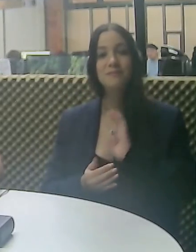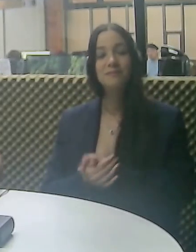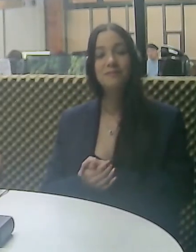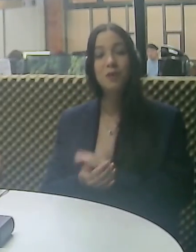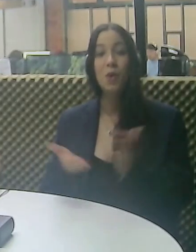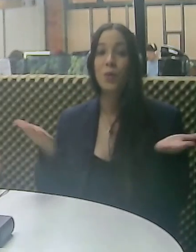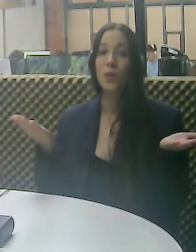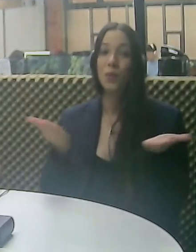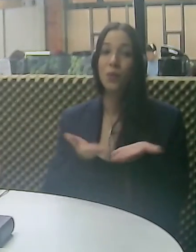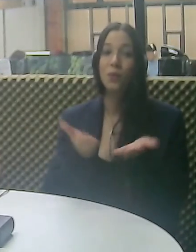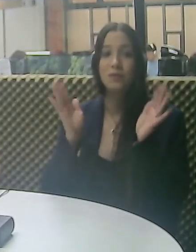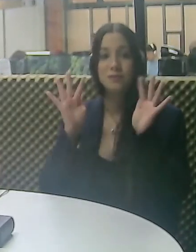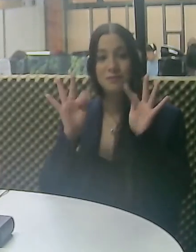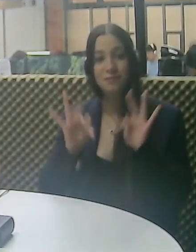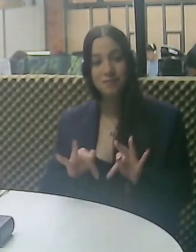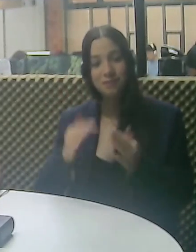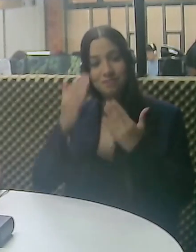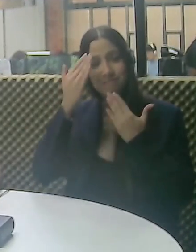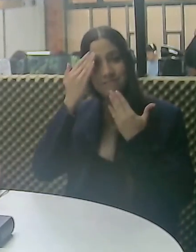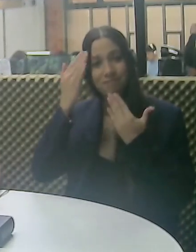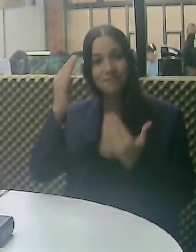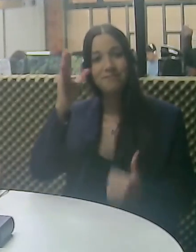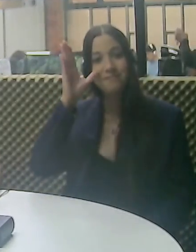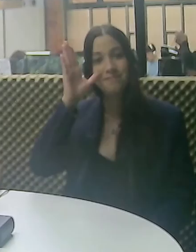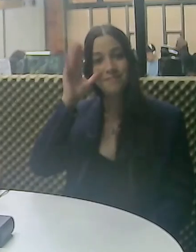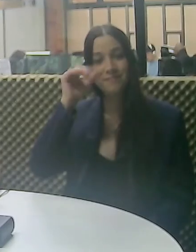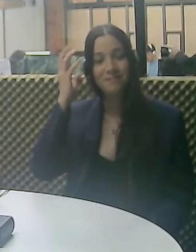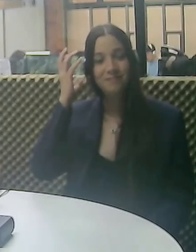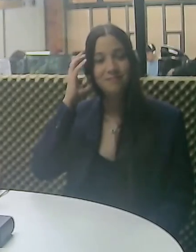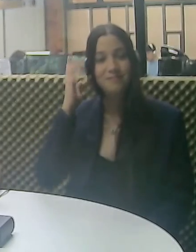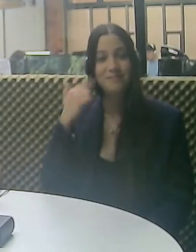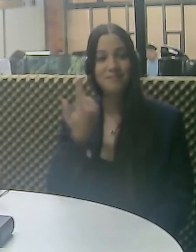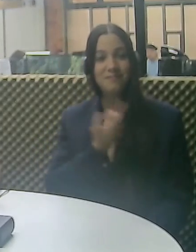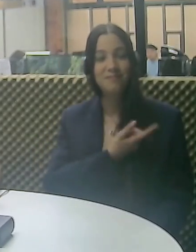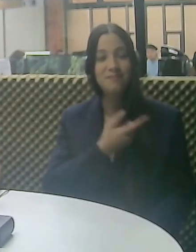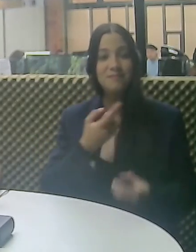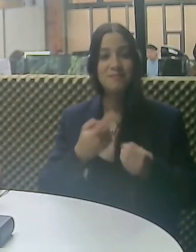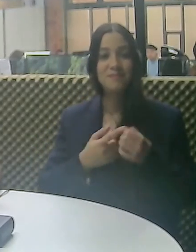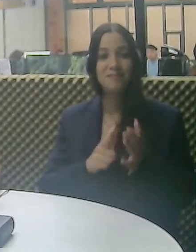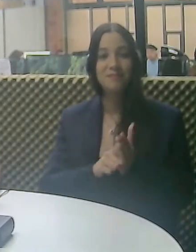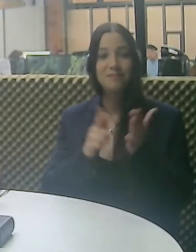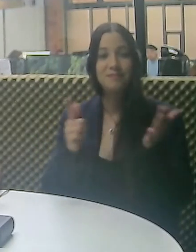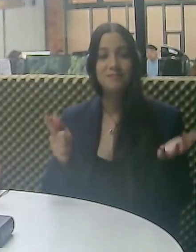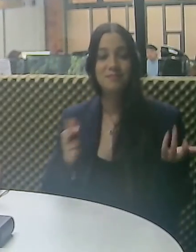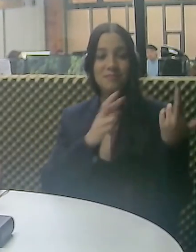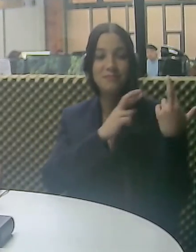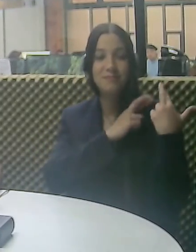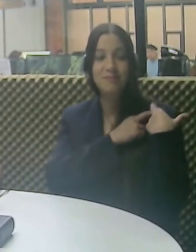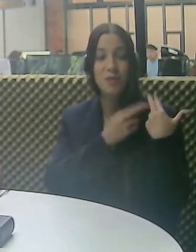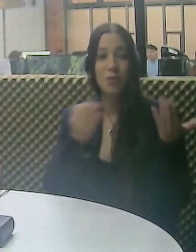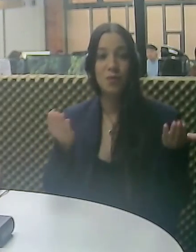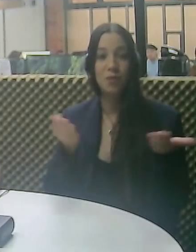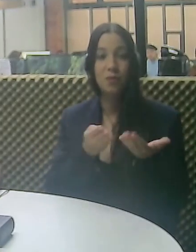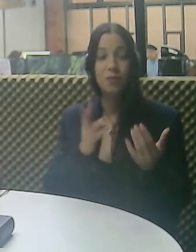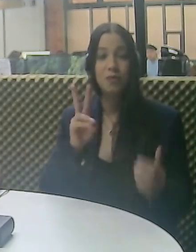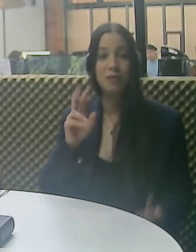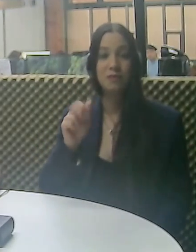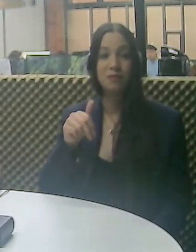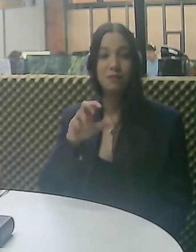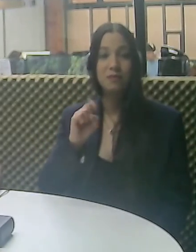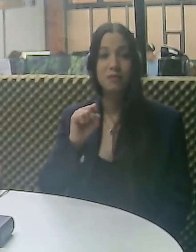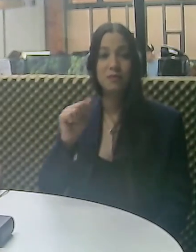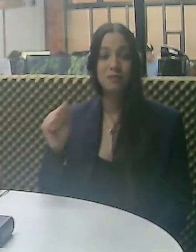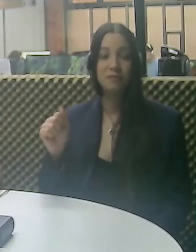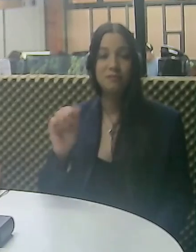E a edição de hoje fica por aqui. Obrigado pela sua audiência, Rádio Nossa Cidade. Jornalista responsável pela edição, Vanessa